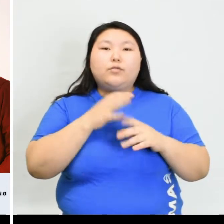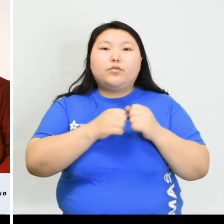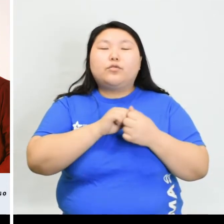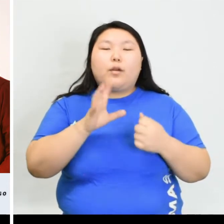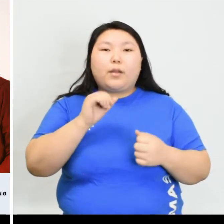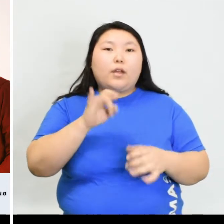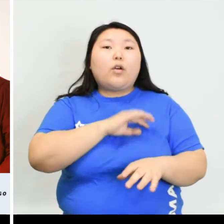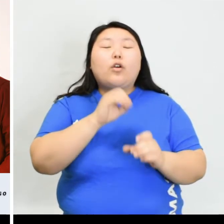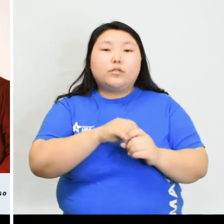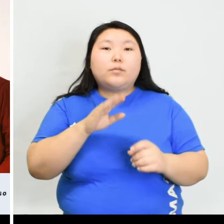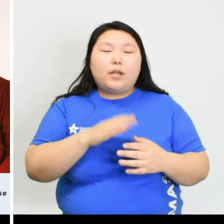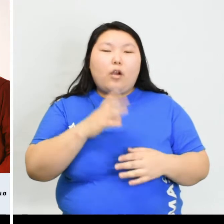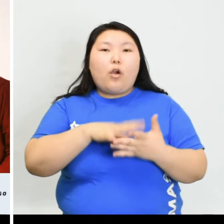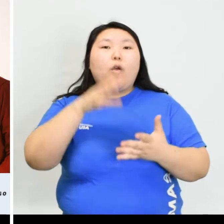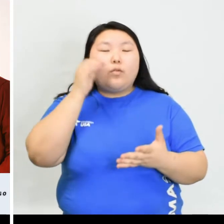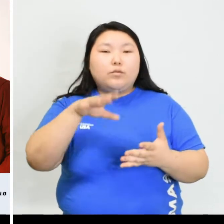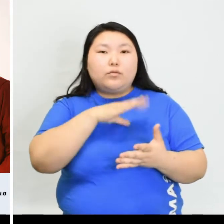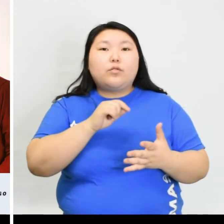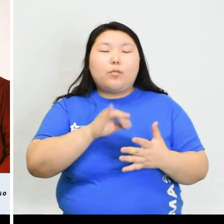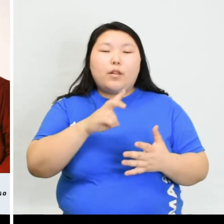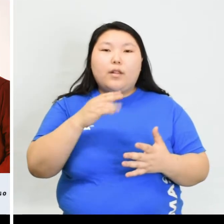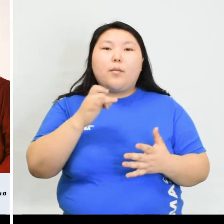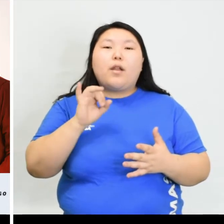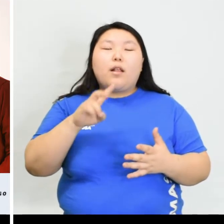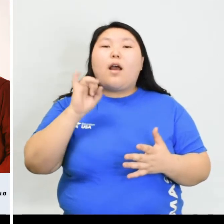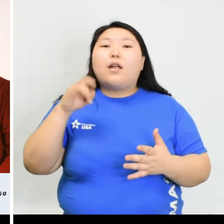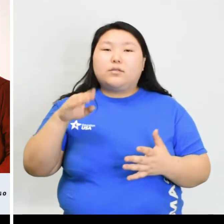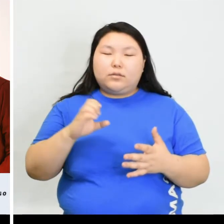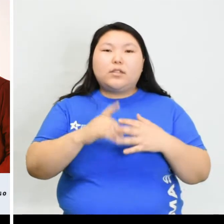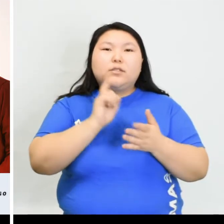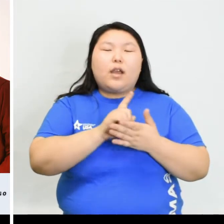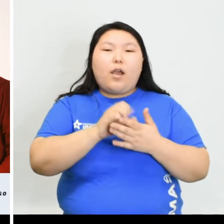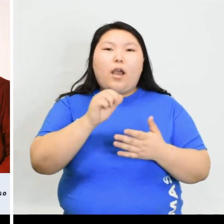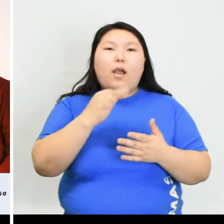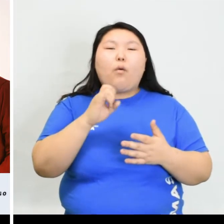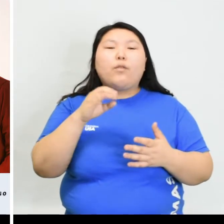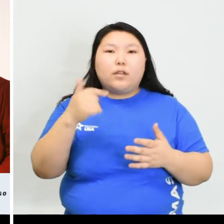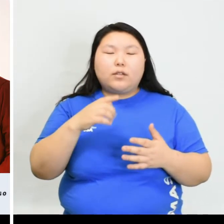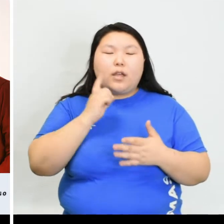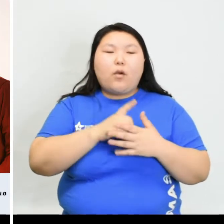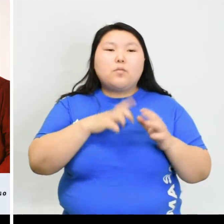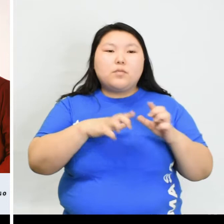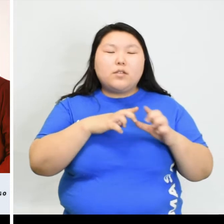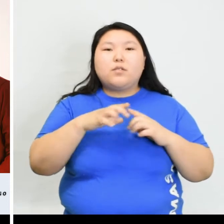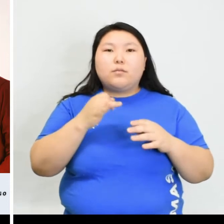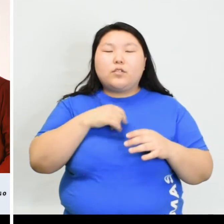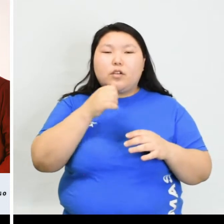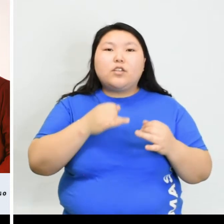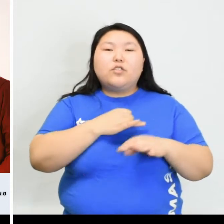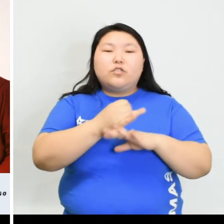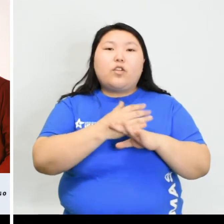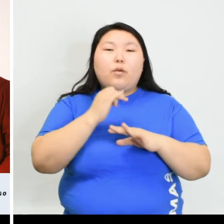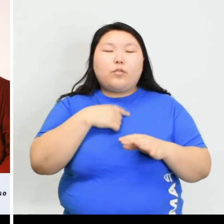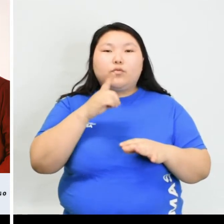төгсөл бакалаврлаа орно шүү дээ тий. Оюутнуудад бол миний liberal arts заавалчгүй accounting заавалчгүй business engineering гэж би